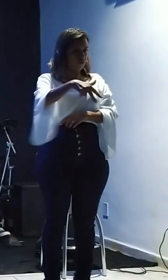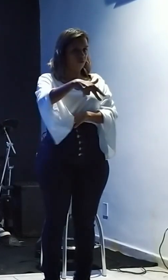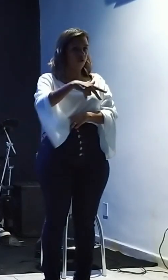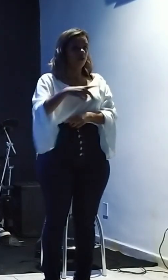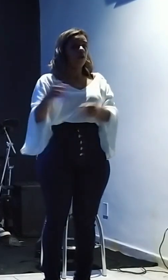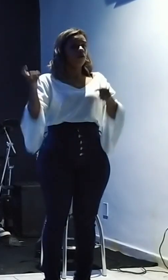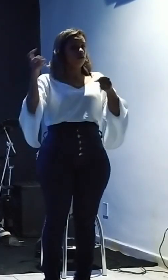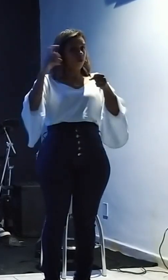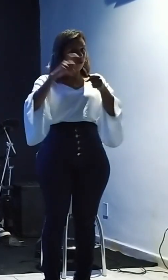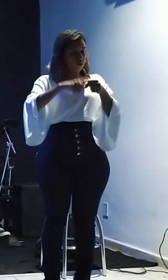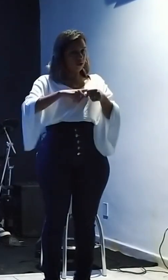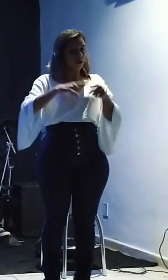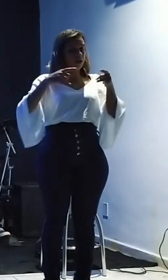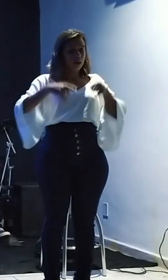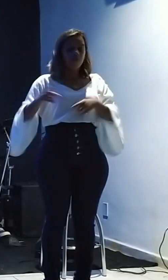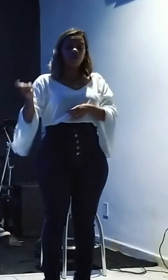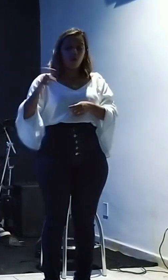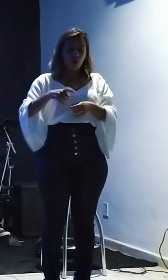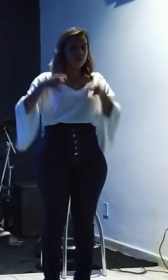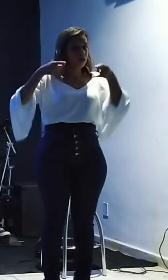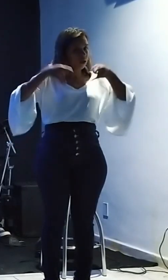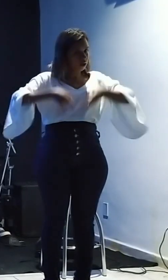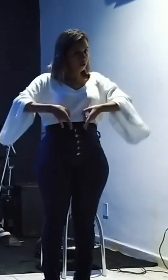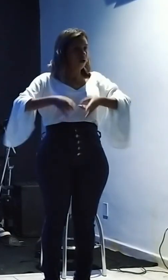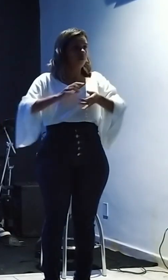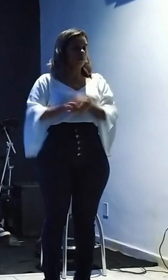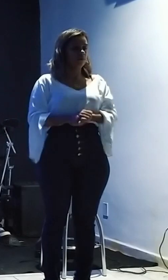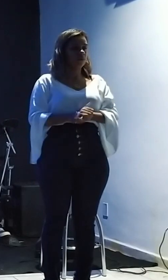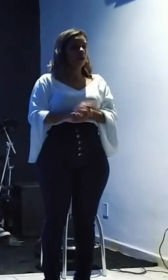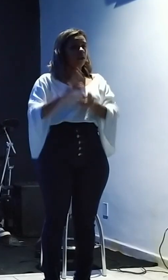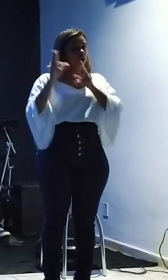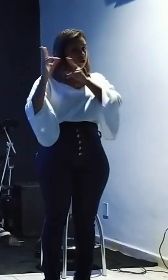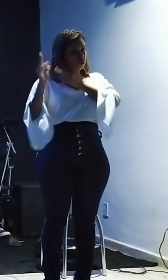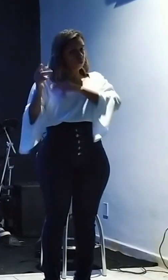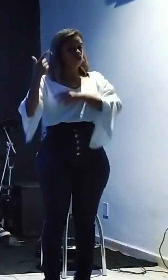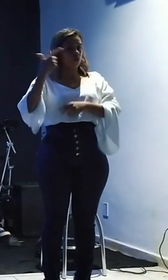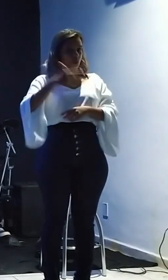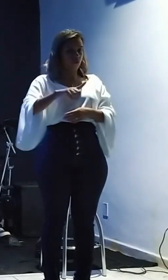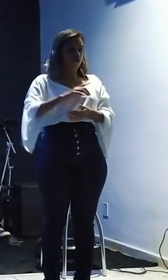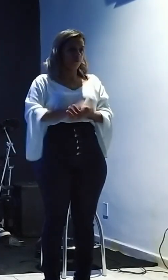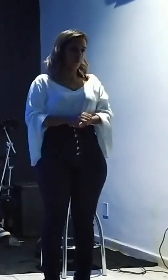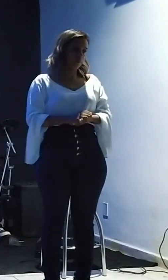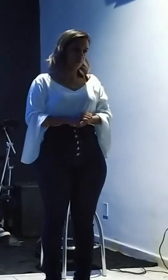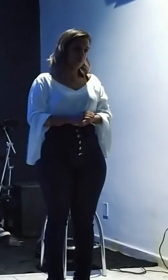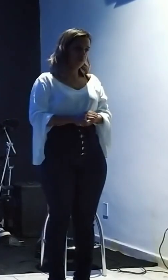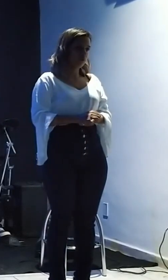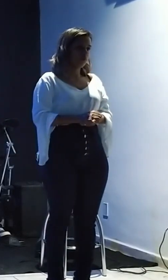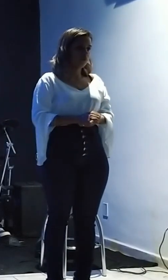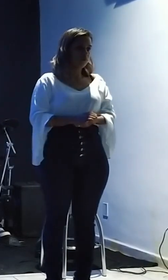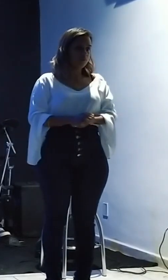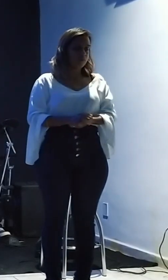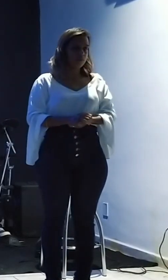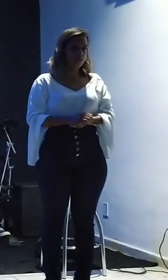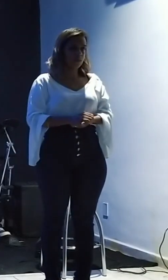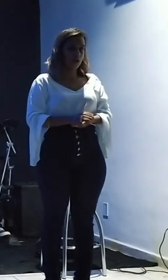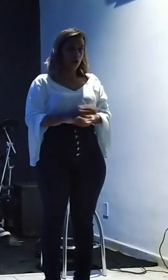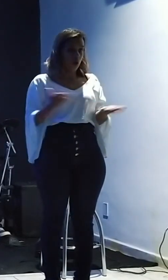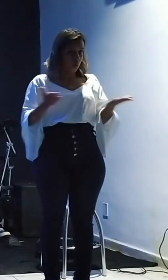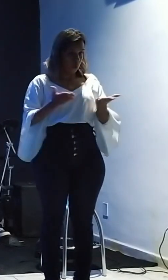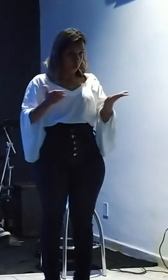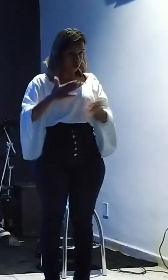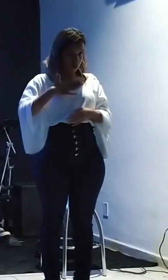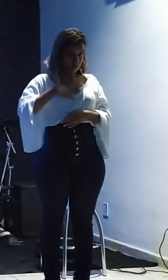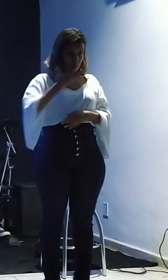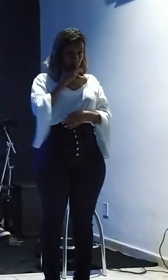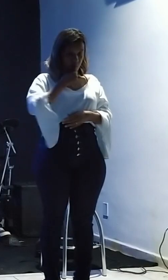dele. Voltei com ele, falei, sobe aí, ele subiu na cama, deitou lá de novo. Hoje todos sabem, meu filho